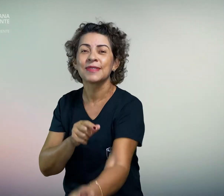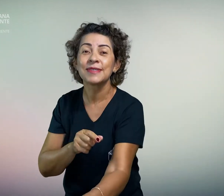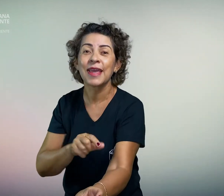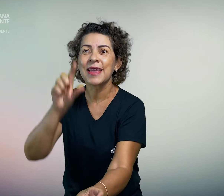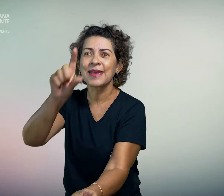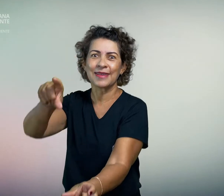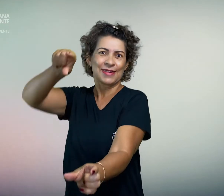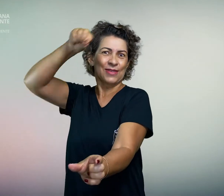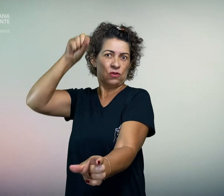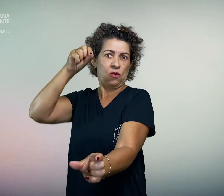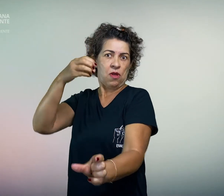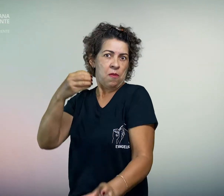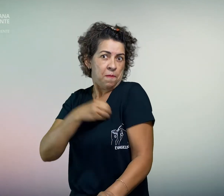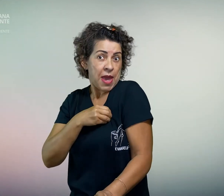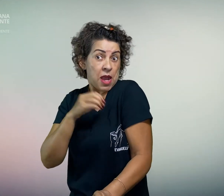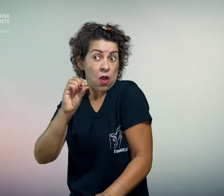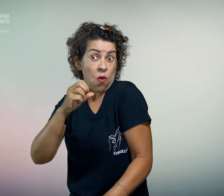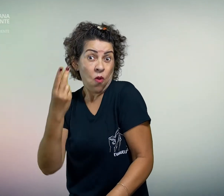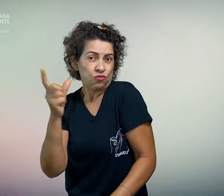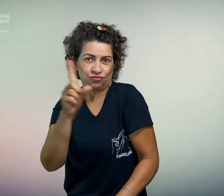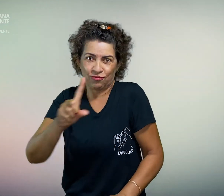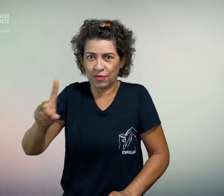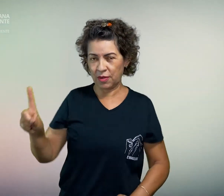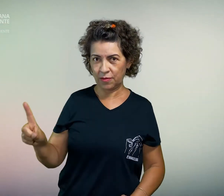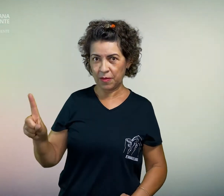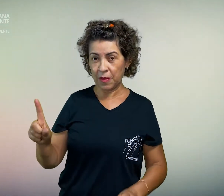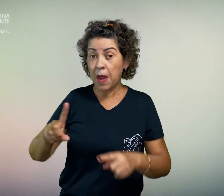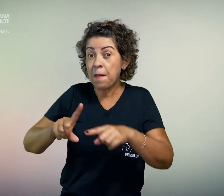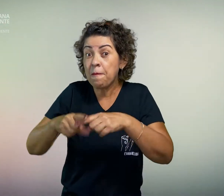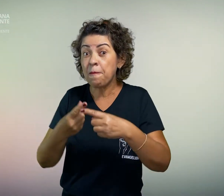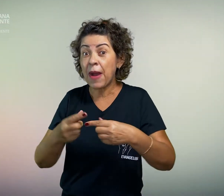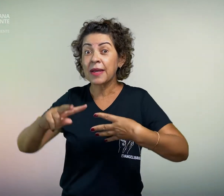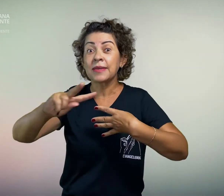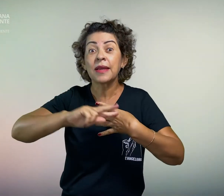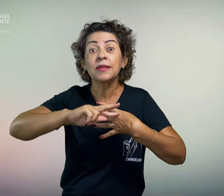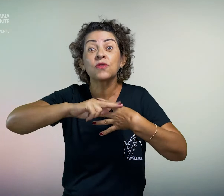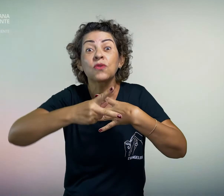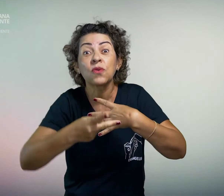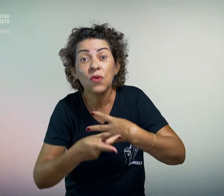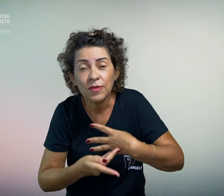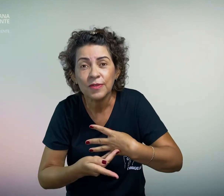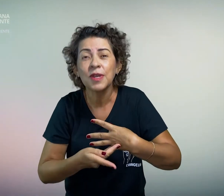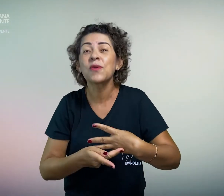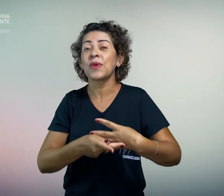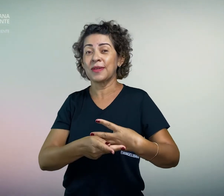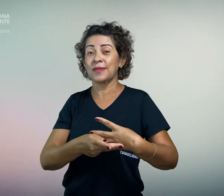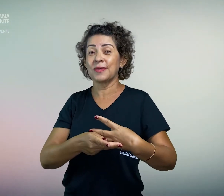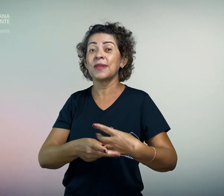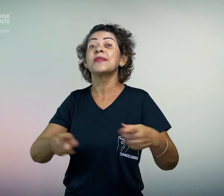A decisão é pessoal, mas as consequências afetam outras